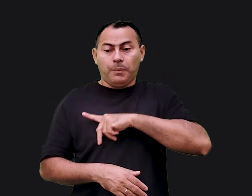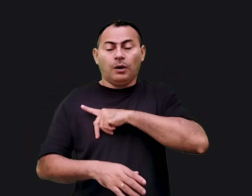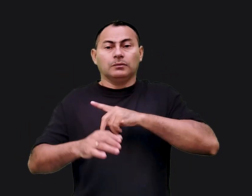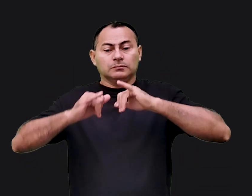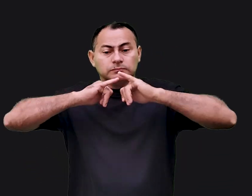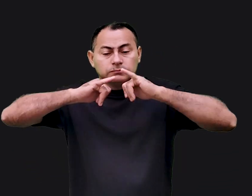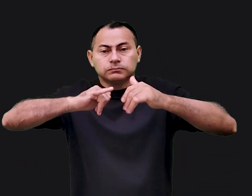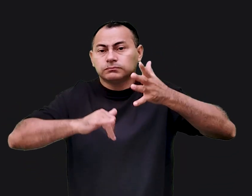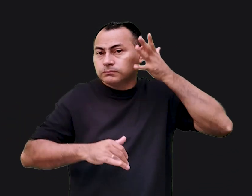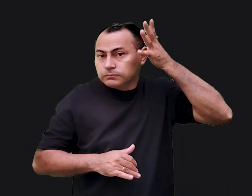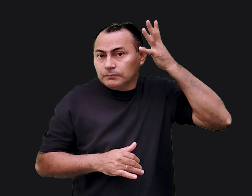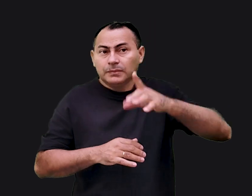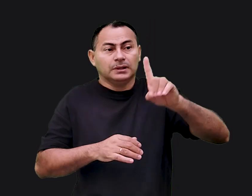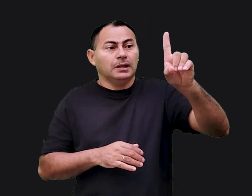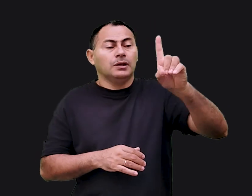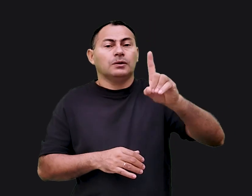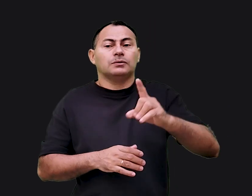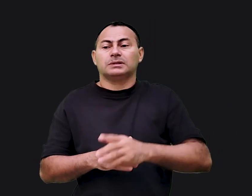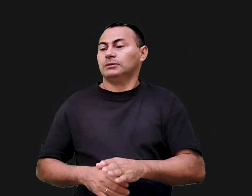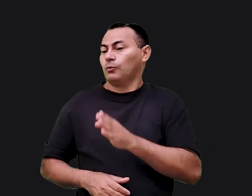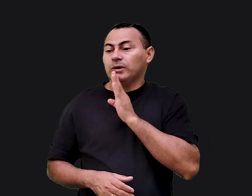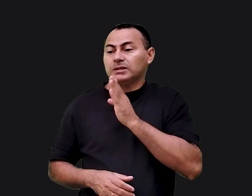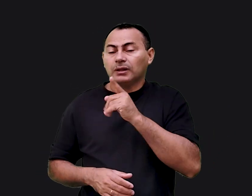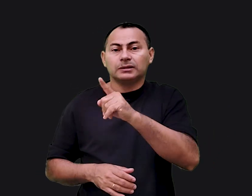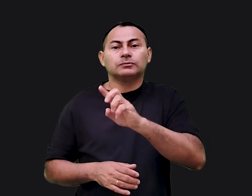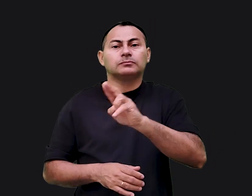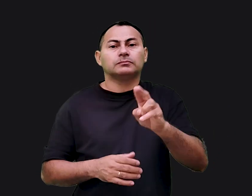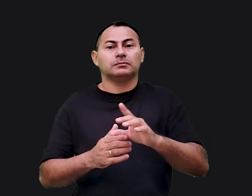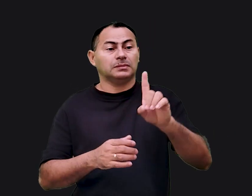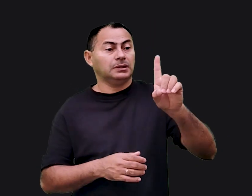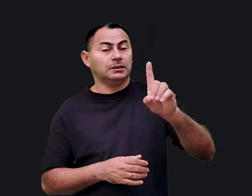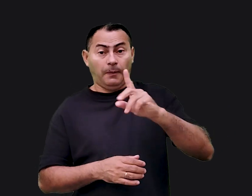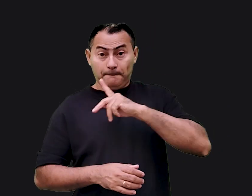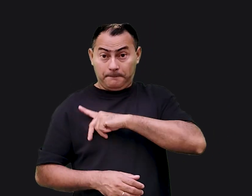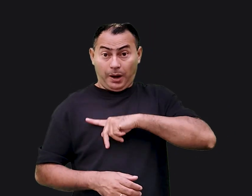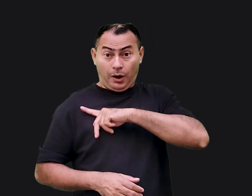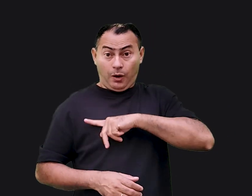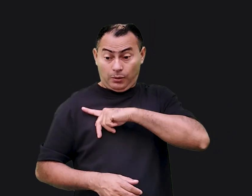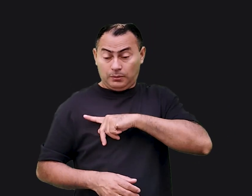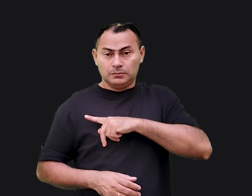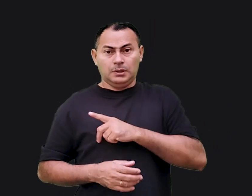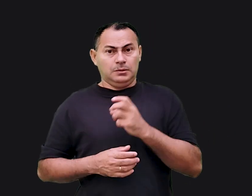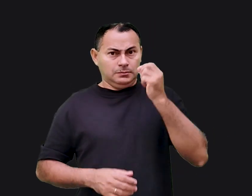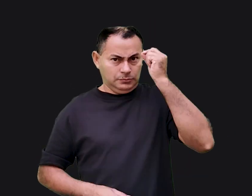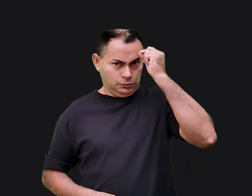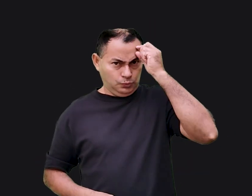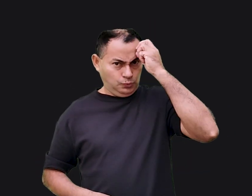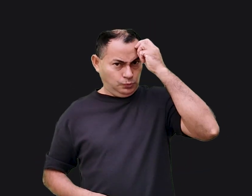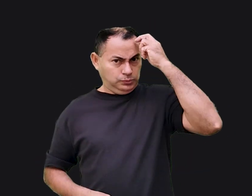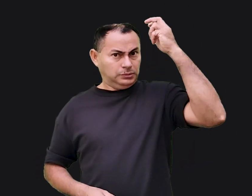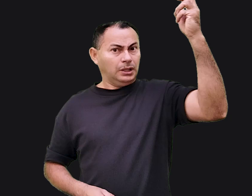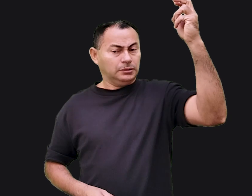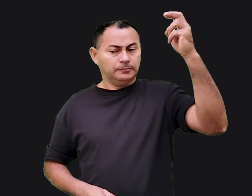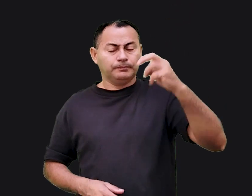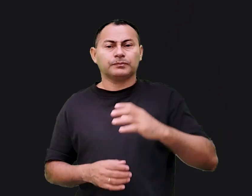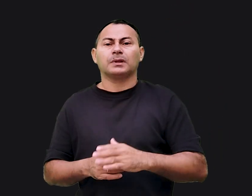iria pregar o Deus desconhecido Paulo foi muito inteligente soube